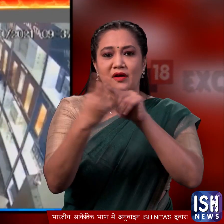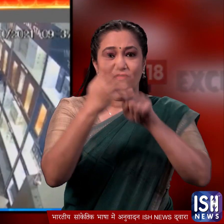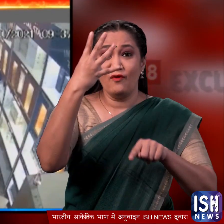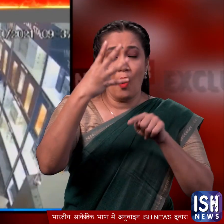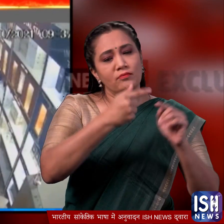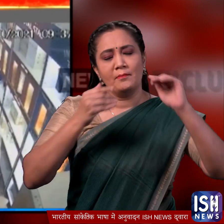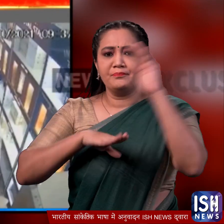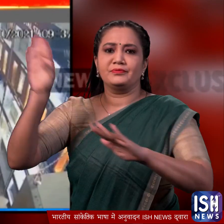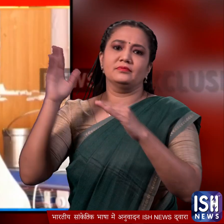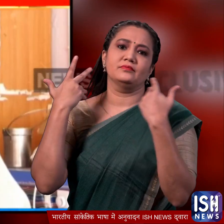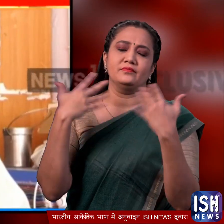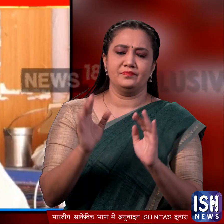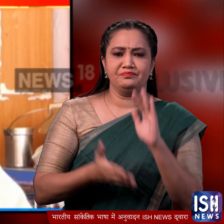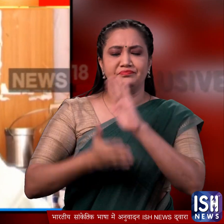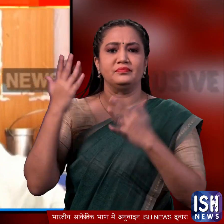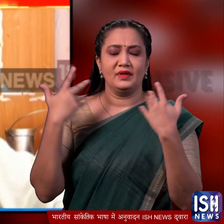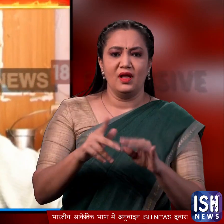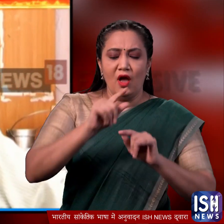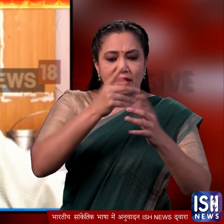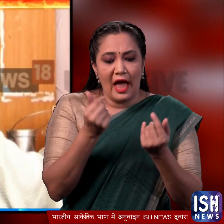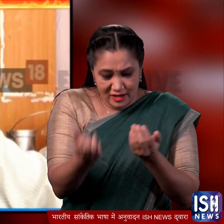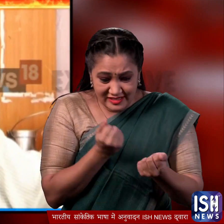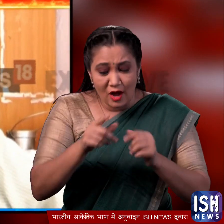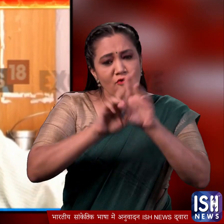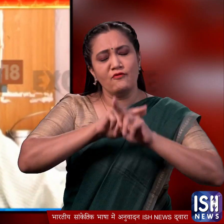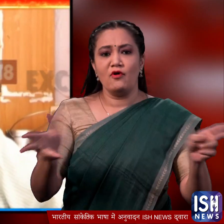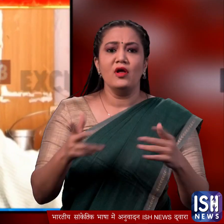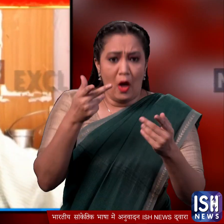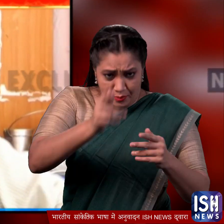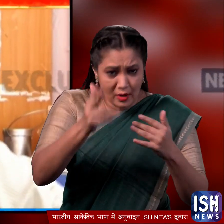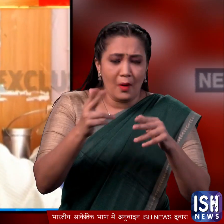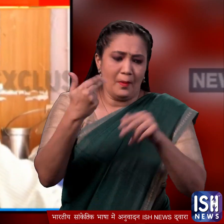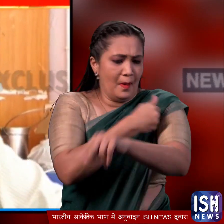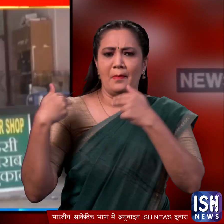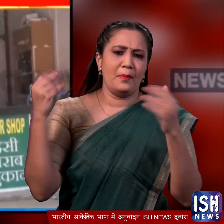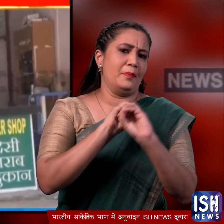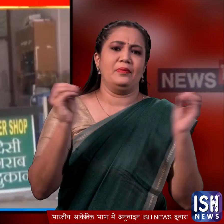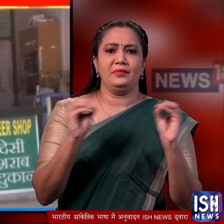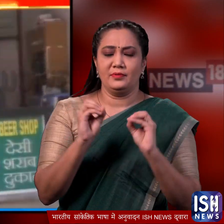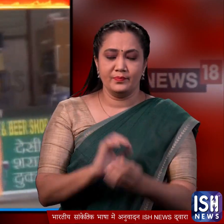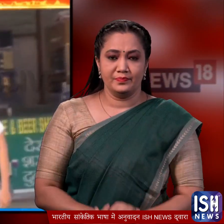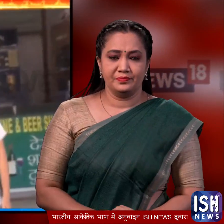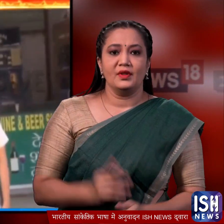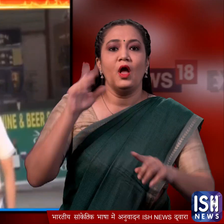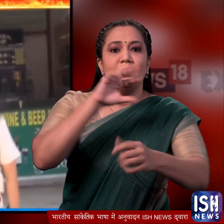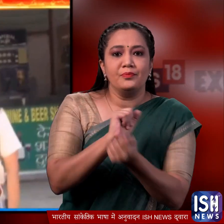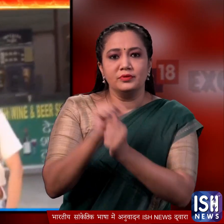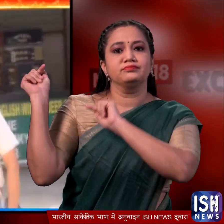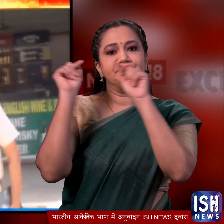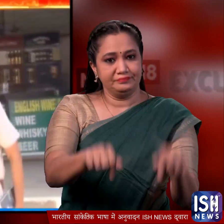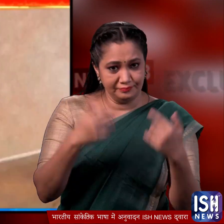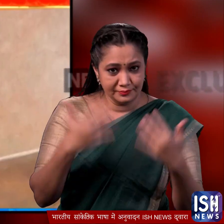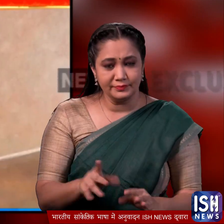सभी बदमाश वहां से फरार हो गए। सारा कैश जहाँ था वो ले गए। किसी को लगी तो नहीं? कोई किसी को नहीं। इस घटना के बाद कुछ पुलिस वाले भी